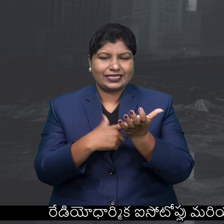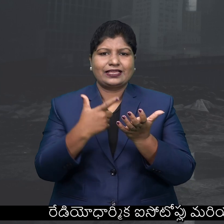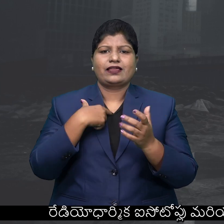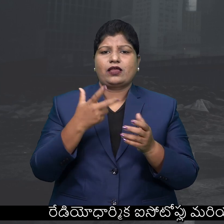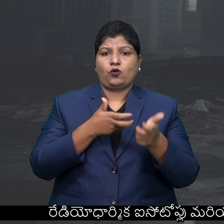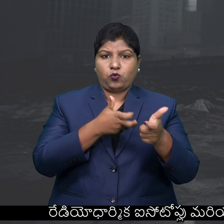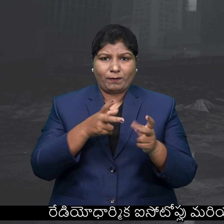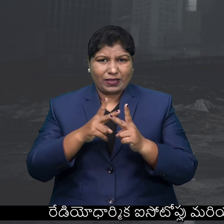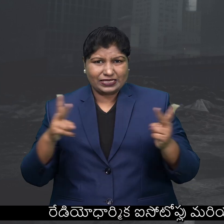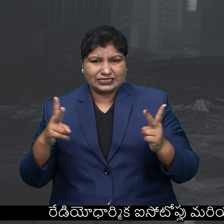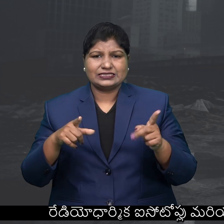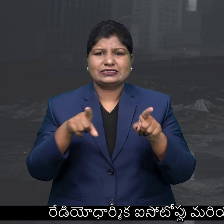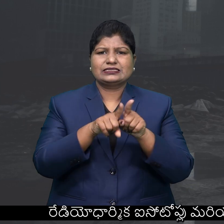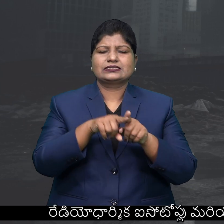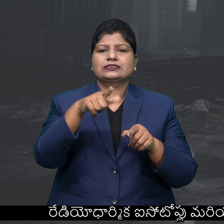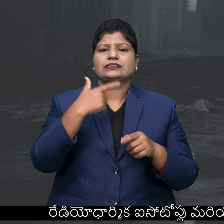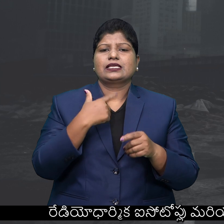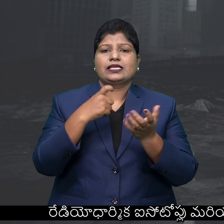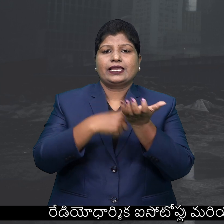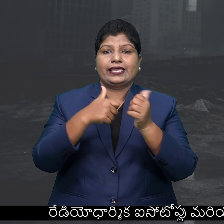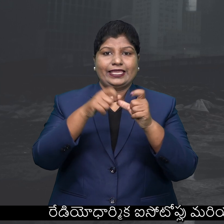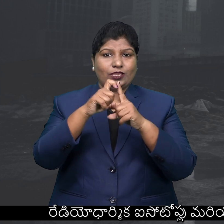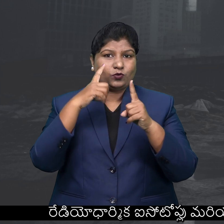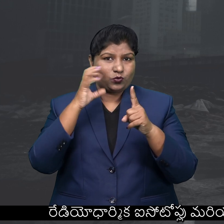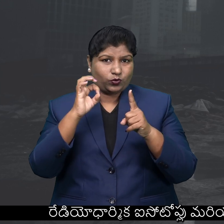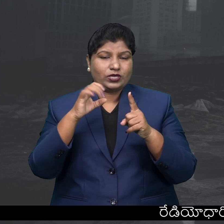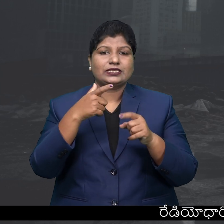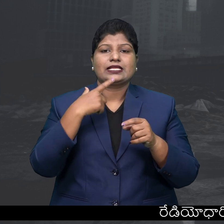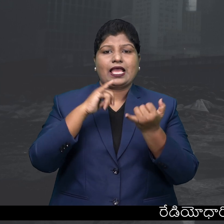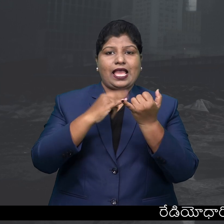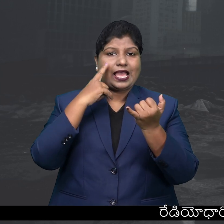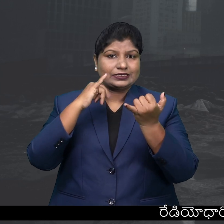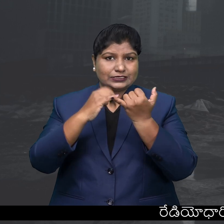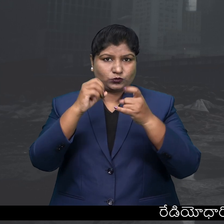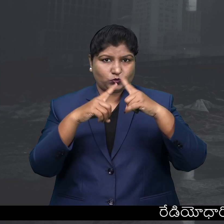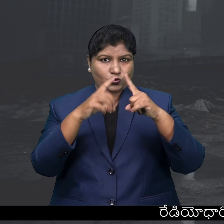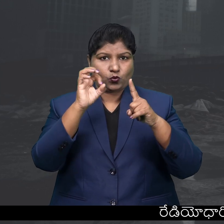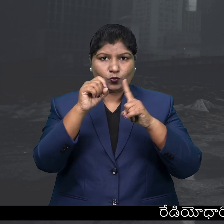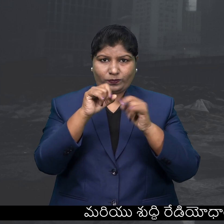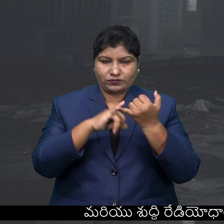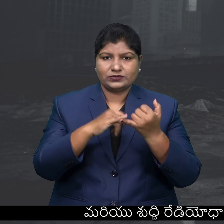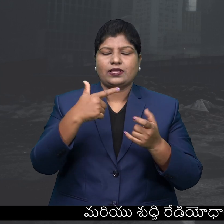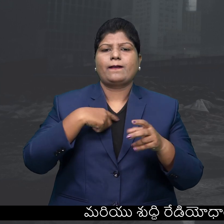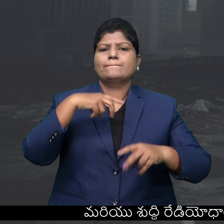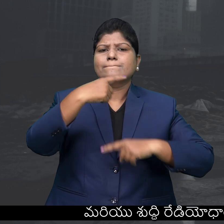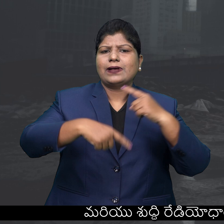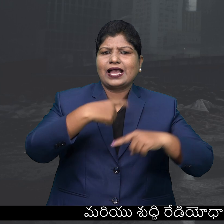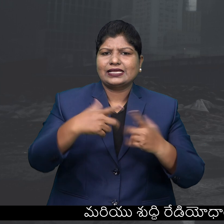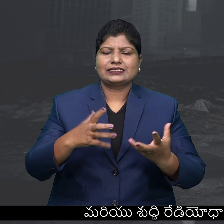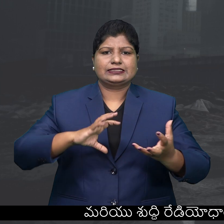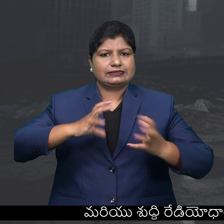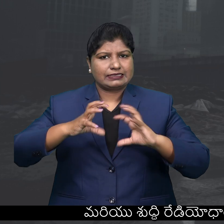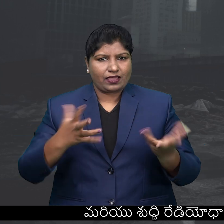రేడియోధార్మిక ఐసోటోప్లు మరియు యురేనియం మరియు థోరియం వంటి రేడియోధార్మిక పదార్థాల మైనింగ్ మరియు